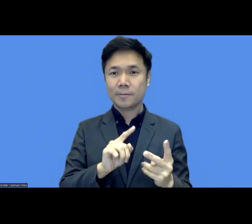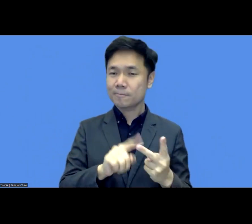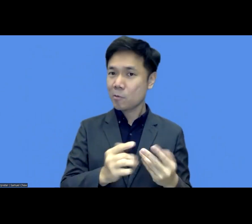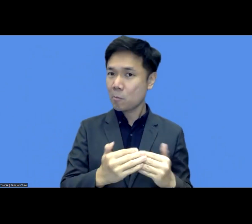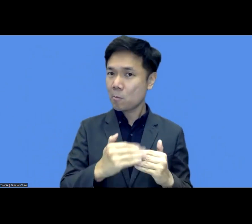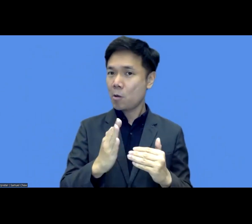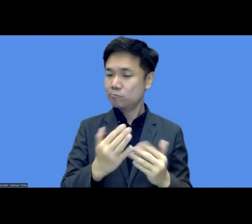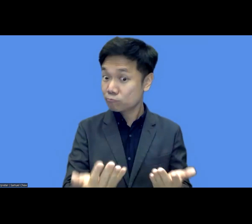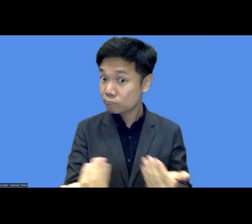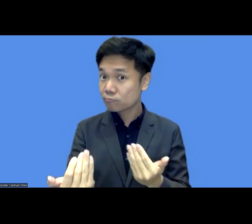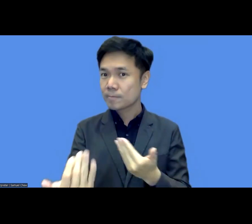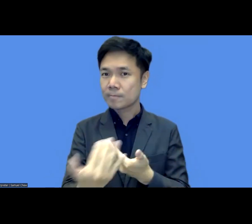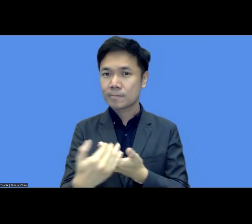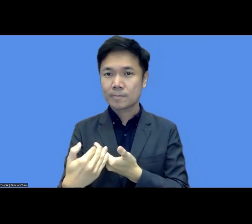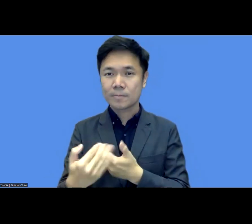entrenamientos,